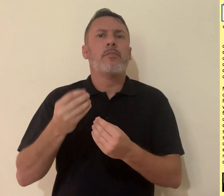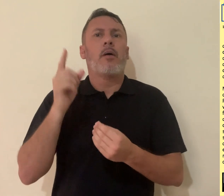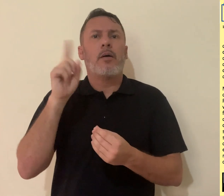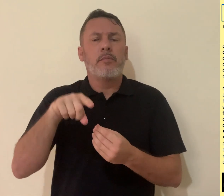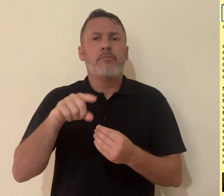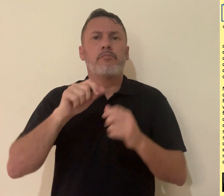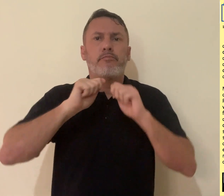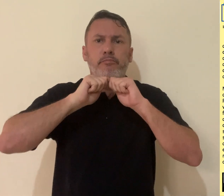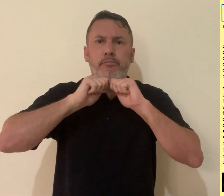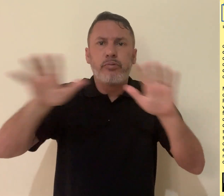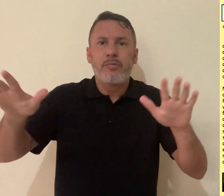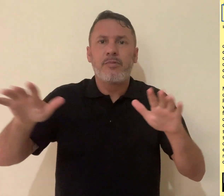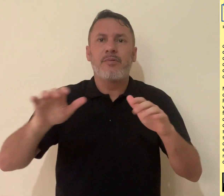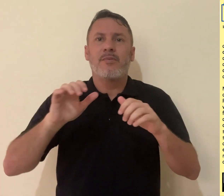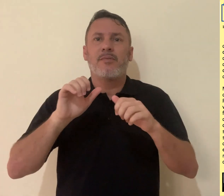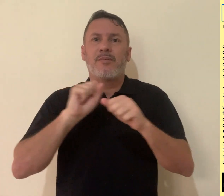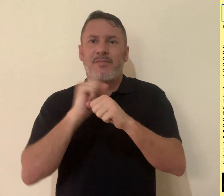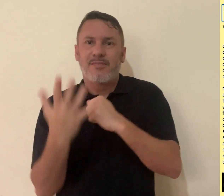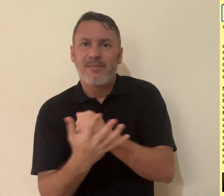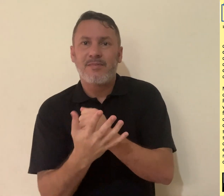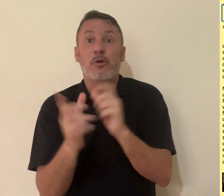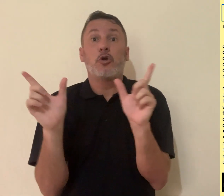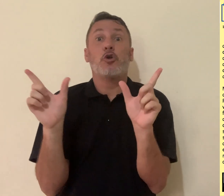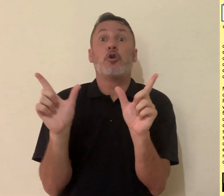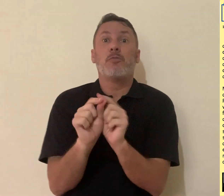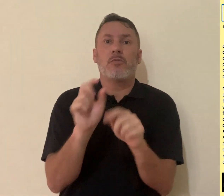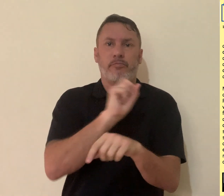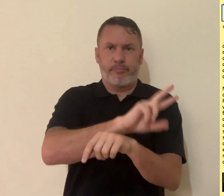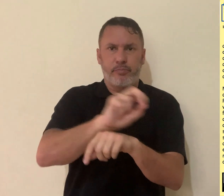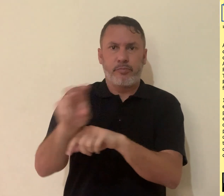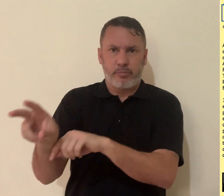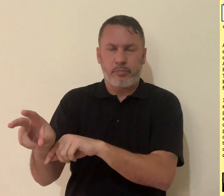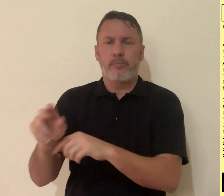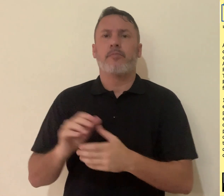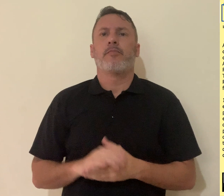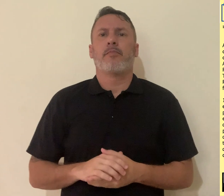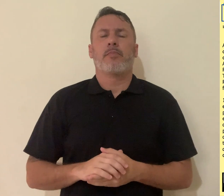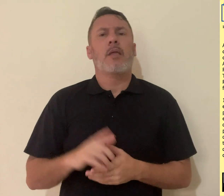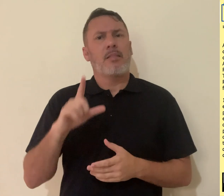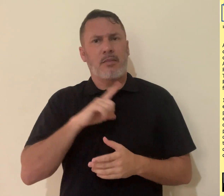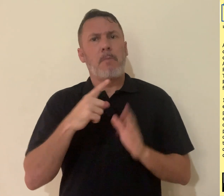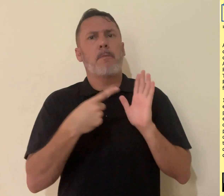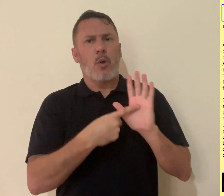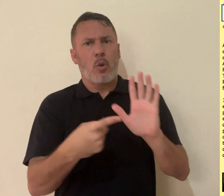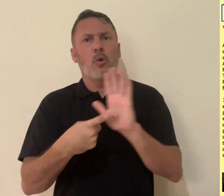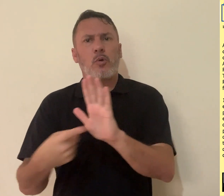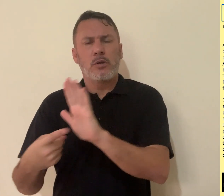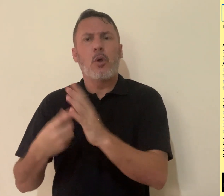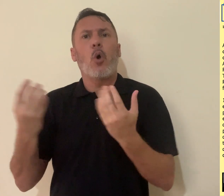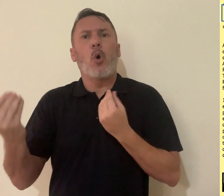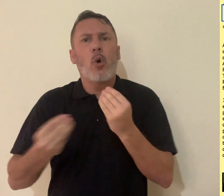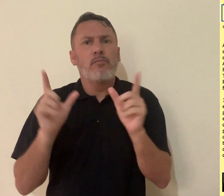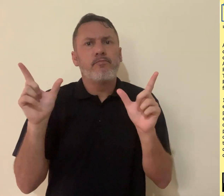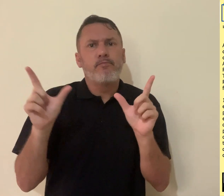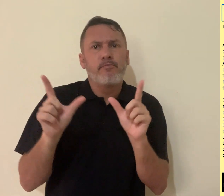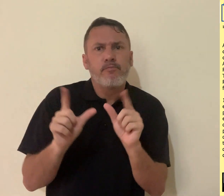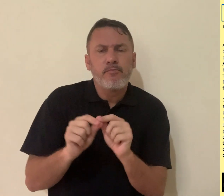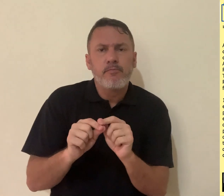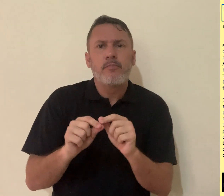nas medidas de contenção da disseminação da doença com vídeo 19 anos é o exposto diante das